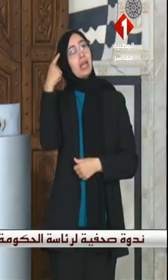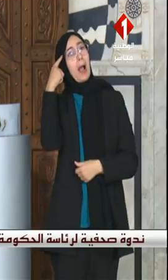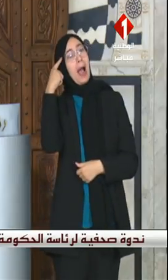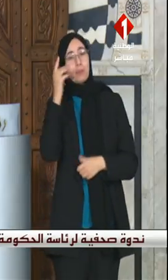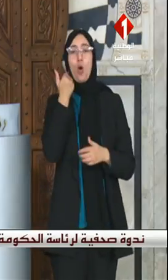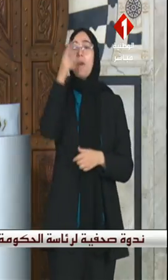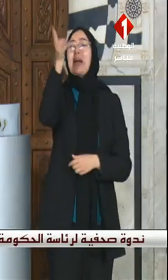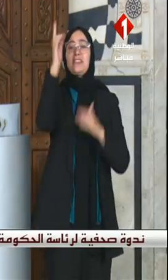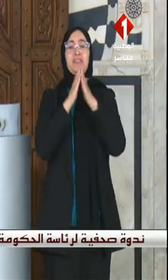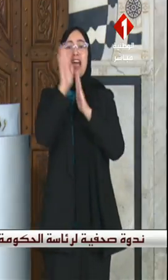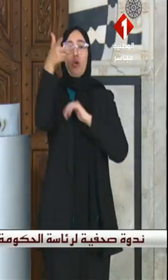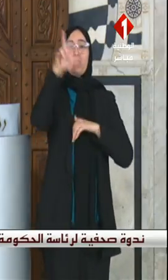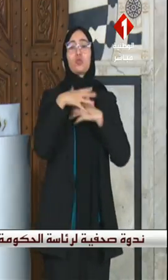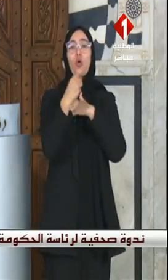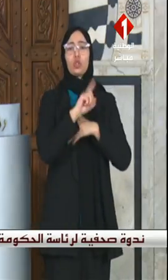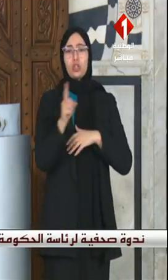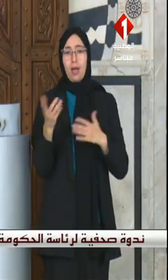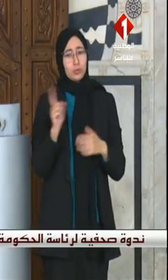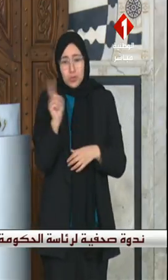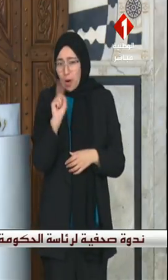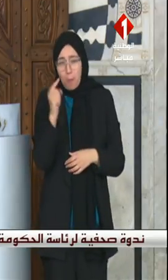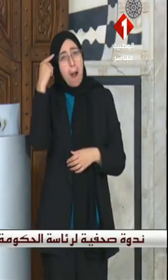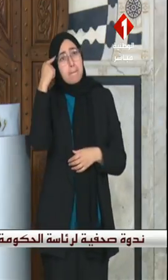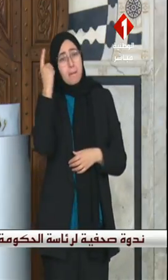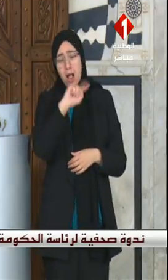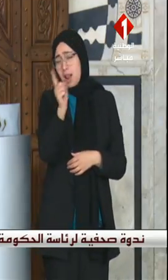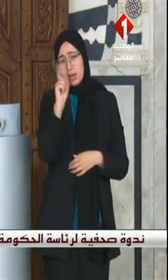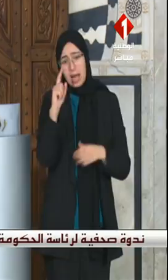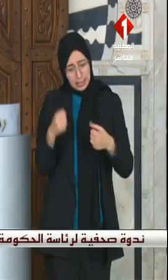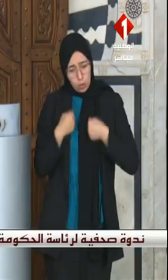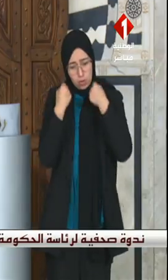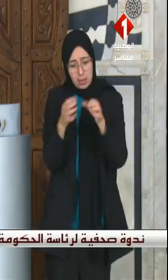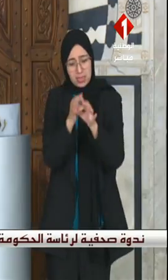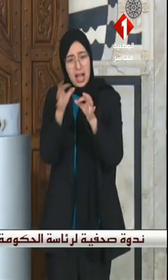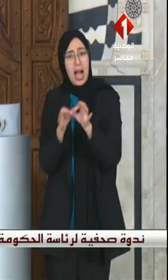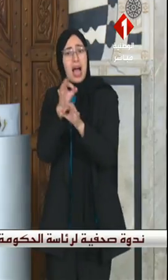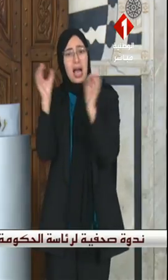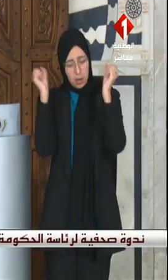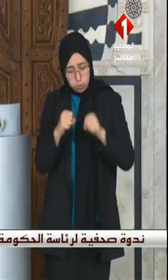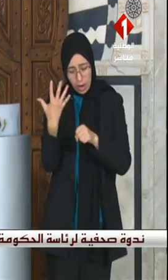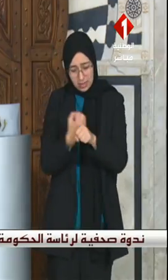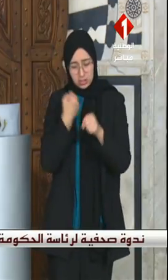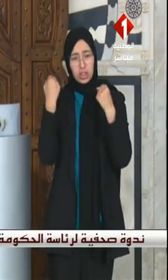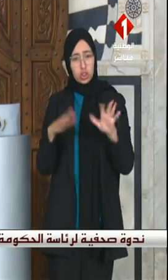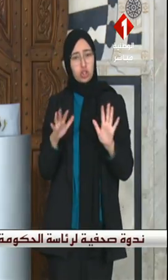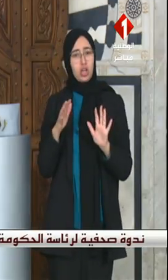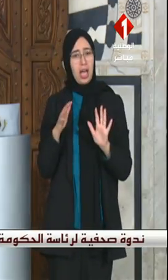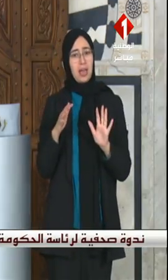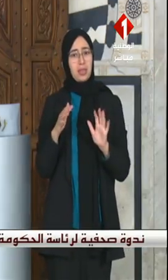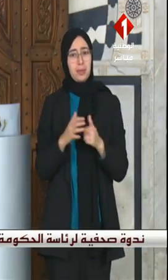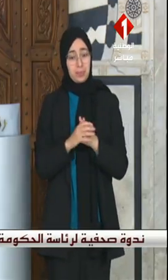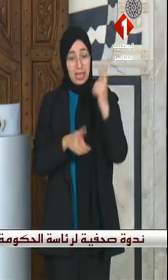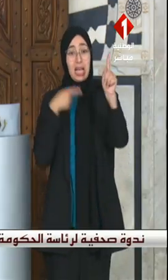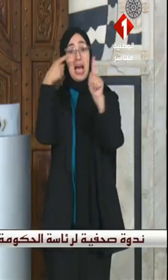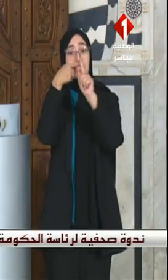هذايا. احنا كلنا مع بعضنا باش نلقاو الحلول اللي من شأنها باش توصلنا لبر الأمان بأقل الأضرار.